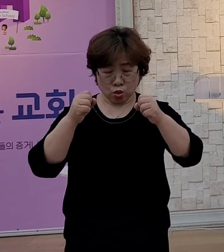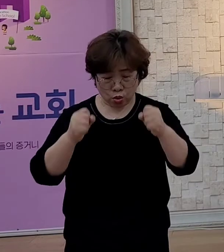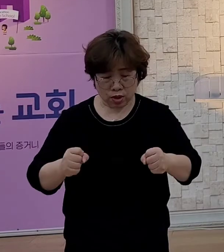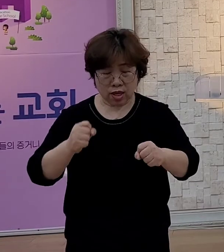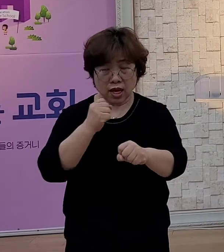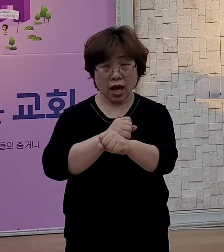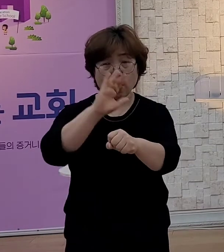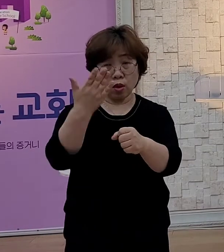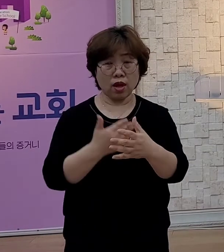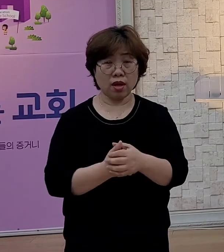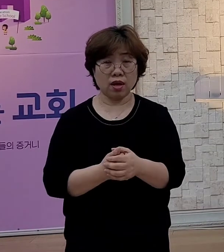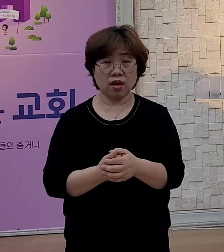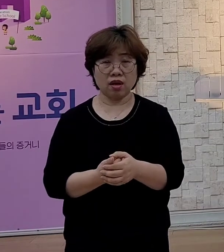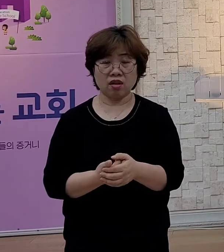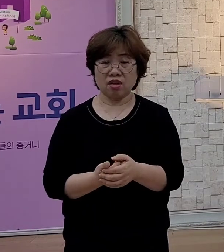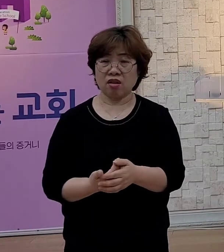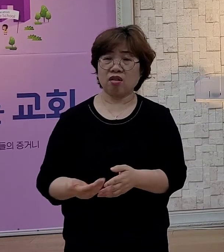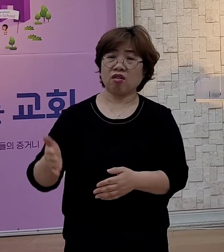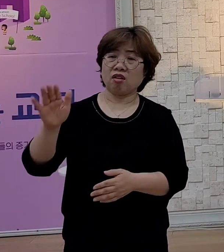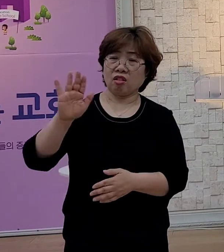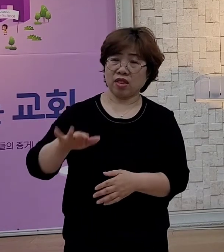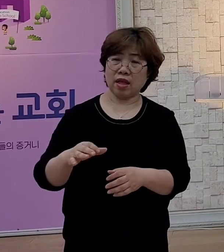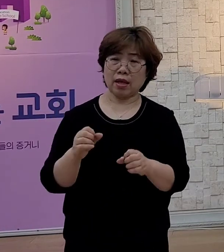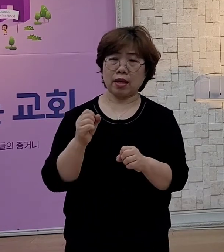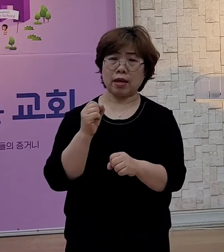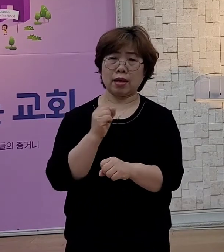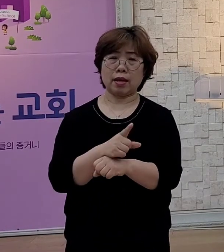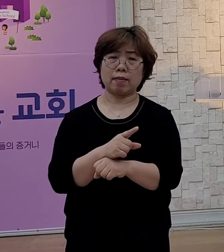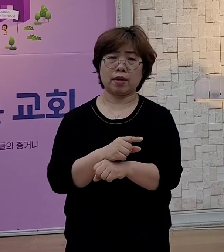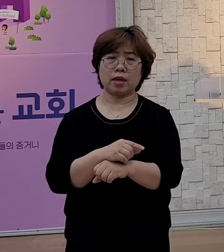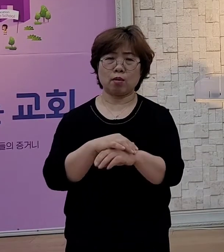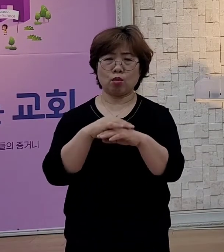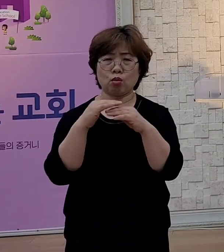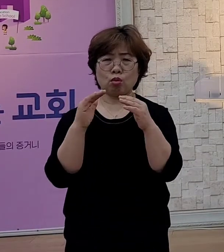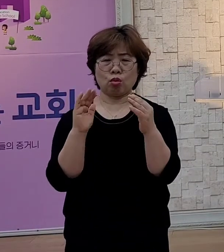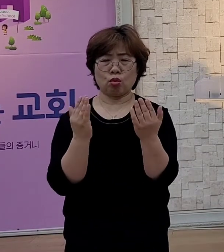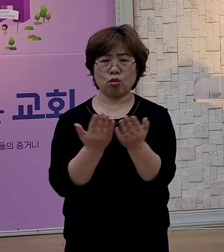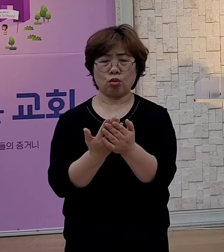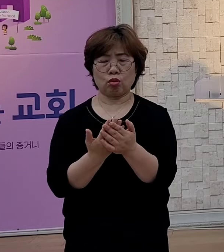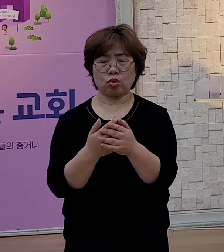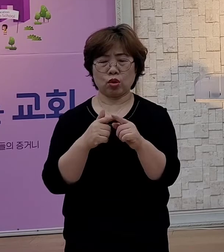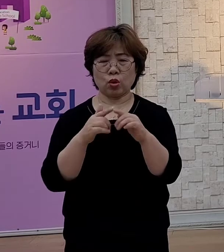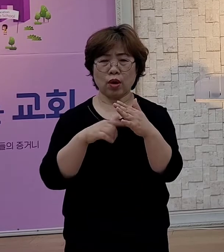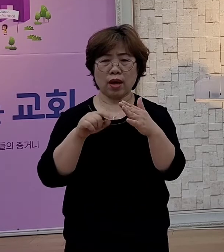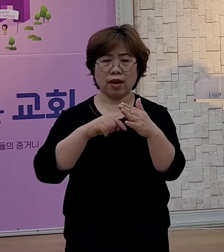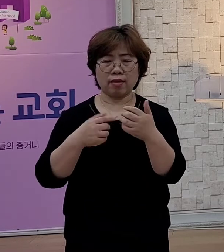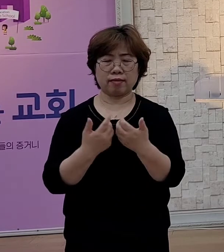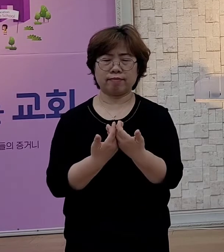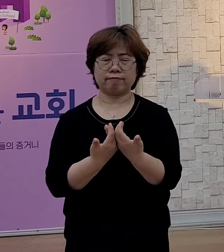그런데 지금 우리는 이미 다 갈라놓고 있어요. 교회가.